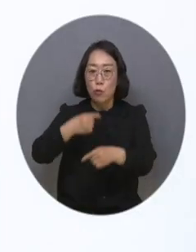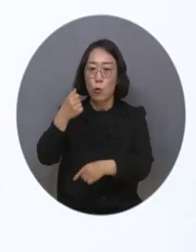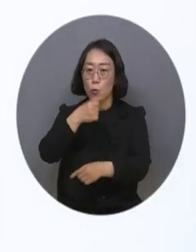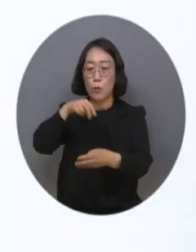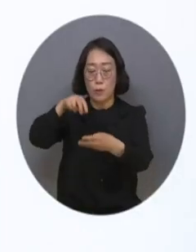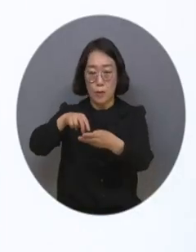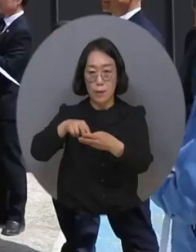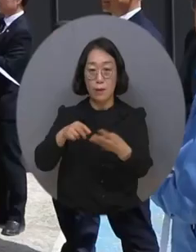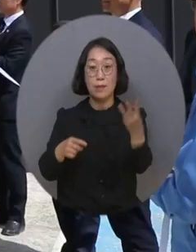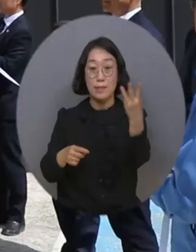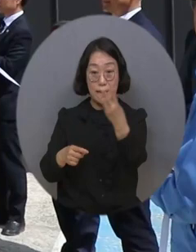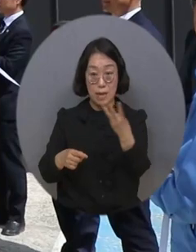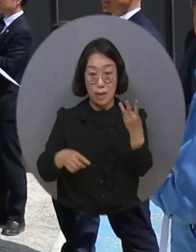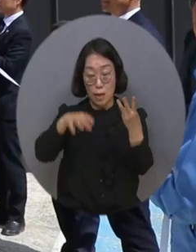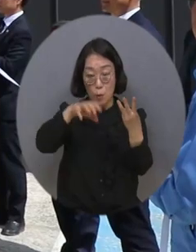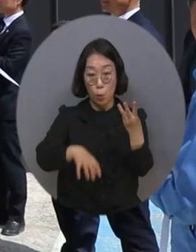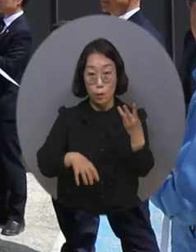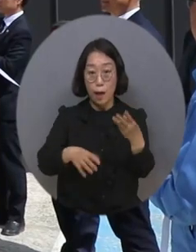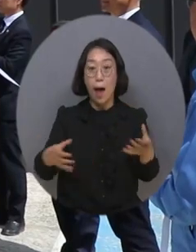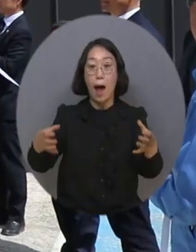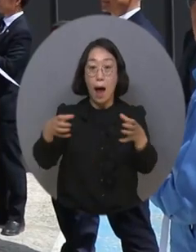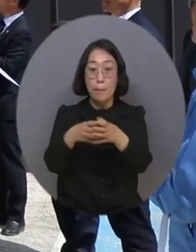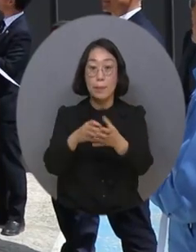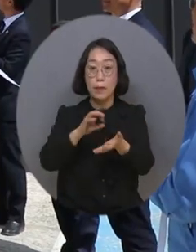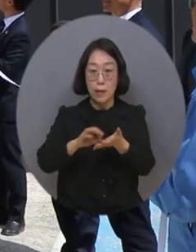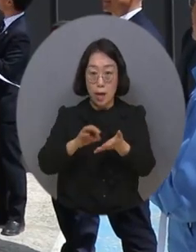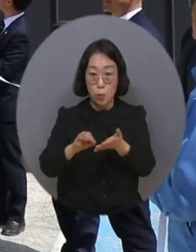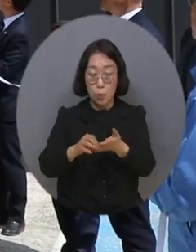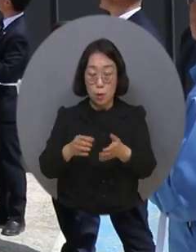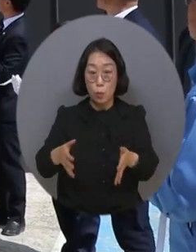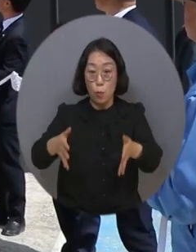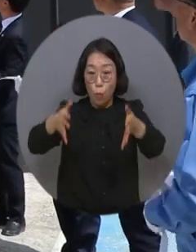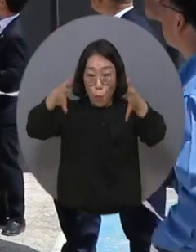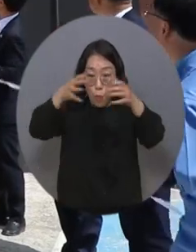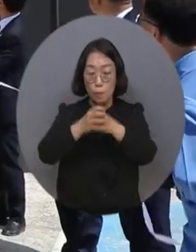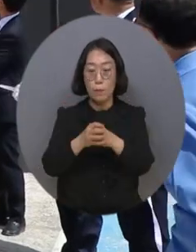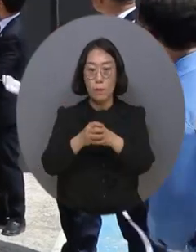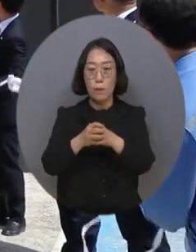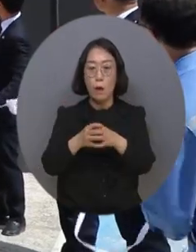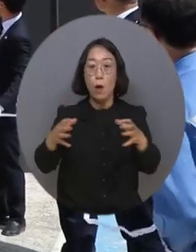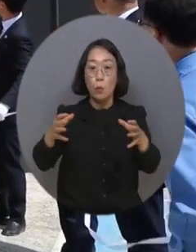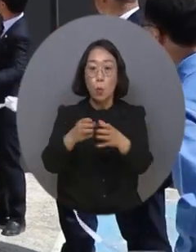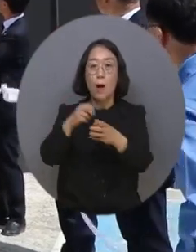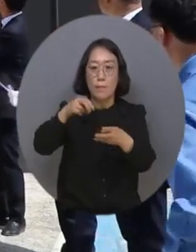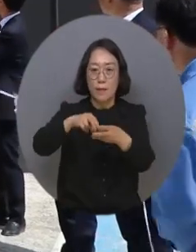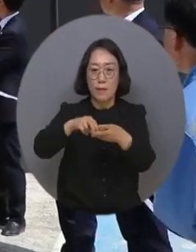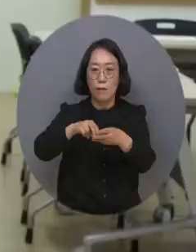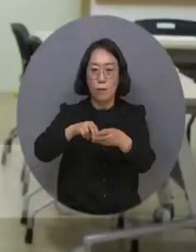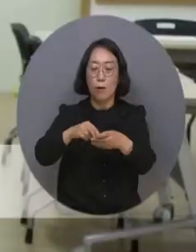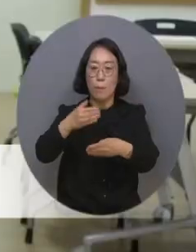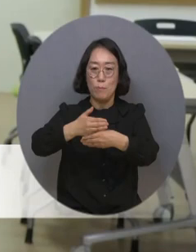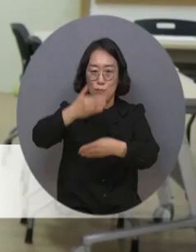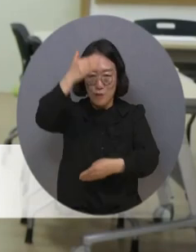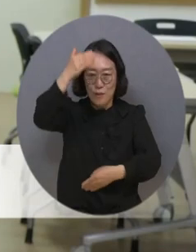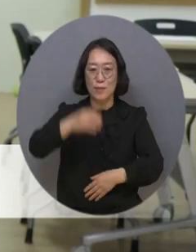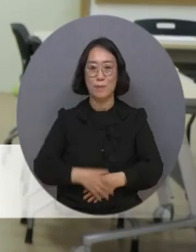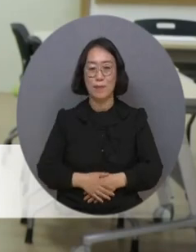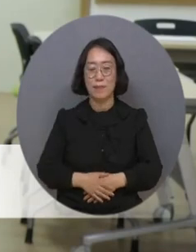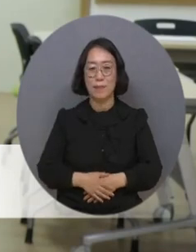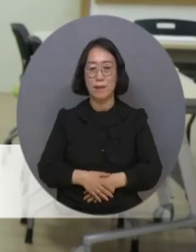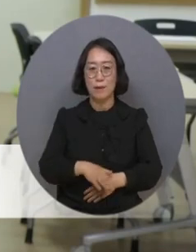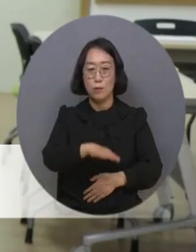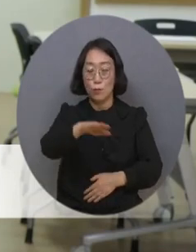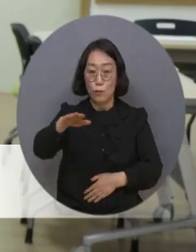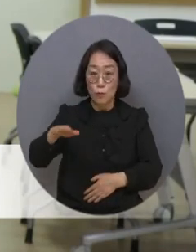광양수억통역센터 3개소가 함께 사용하는 시각 청각장애인 통합센터 개소식을 열었습니다. 우리